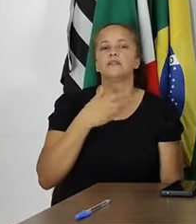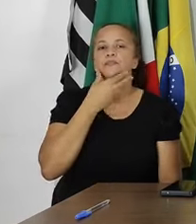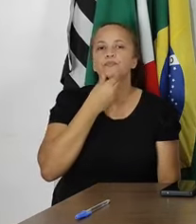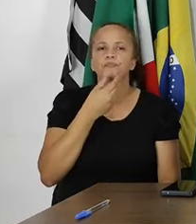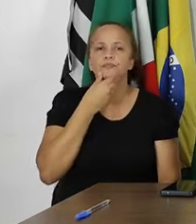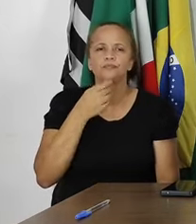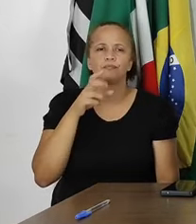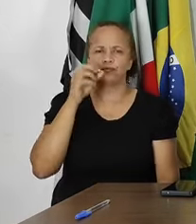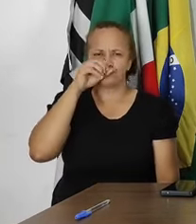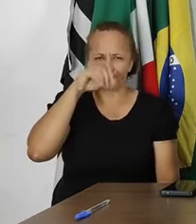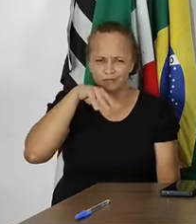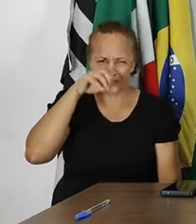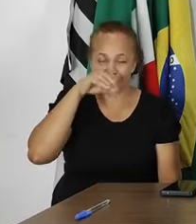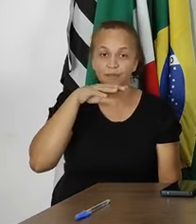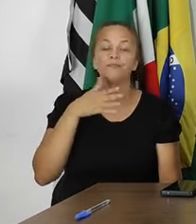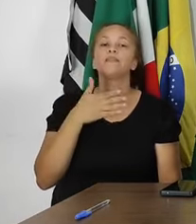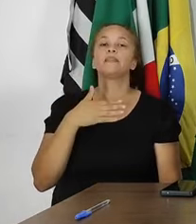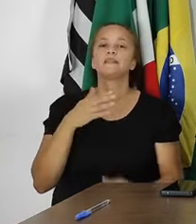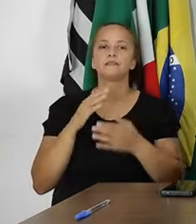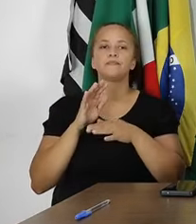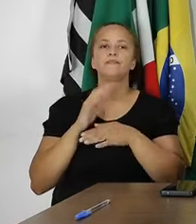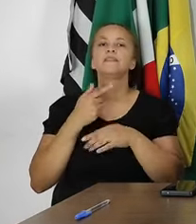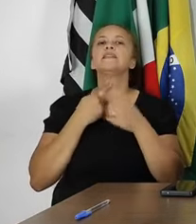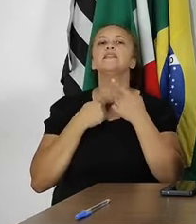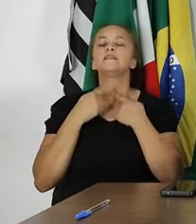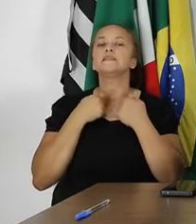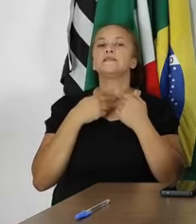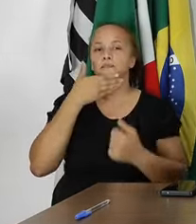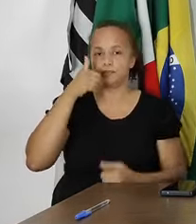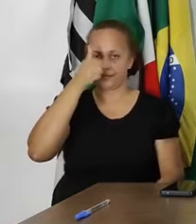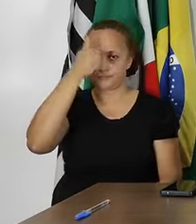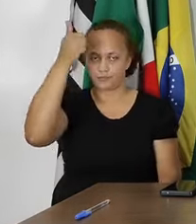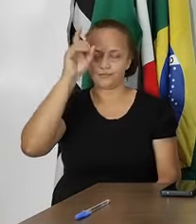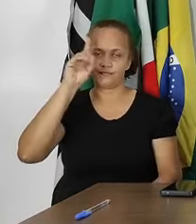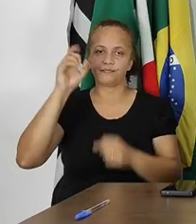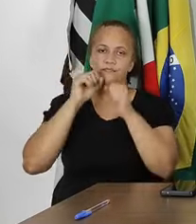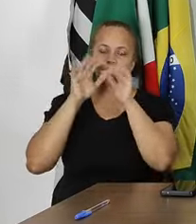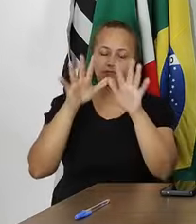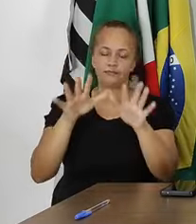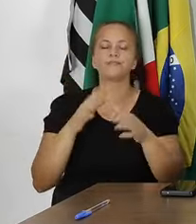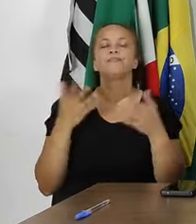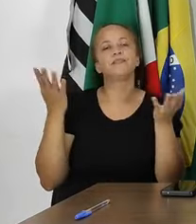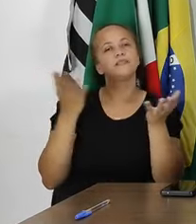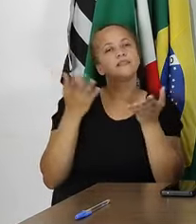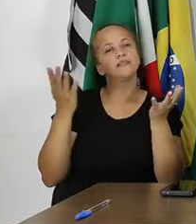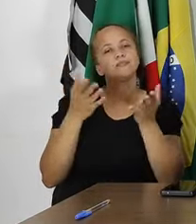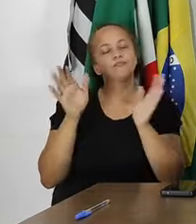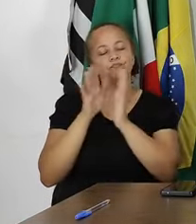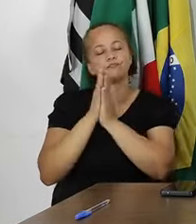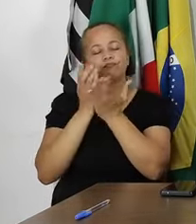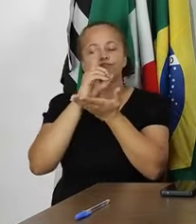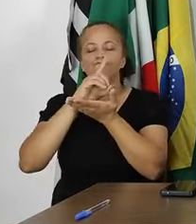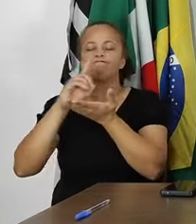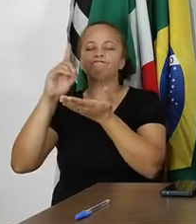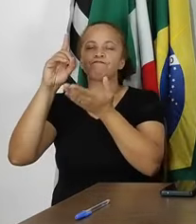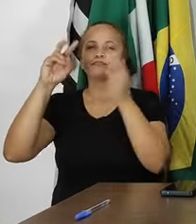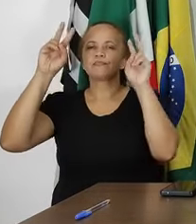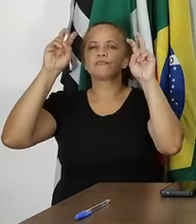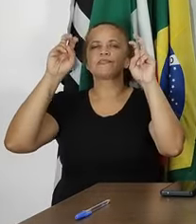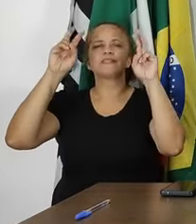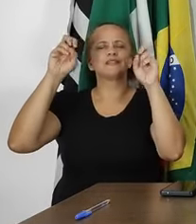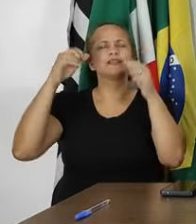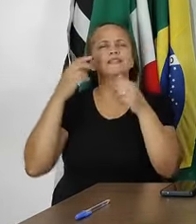Deus te abençoe. E nós vamos meditar na palavra de Deus, um assunto que nós já ouvimos tanto, já fomos